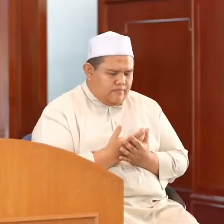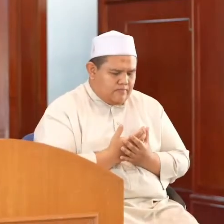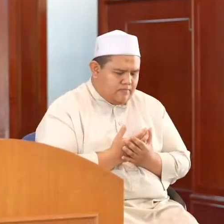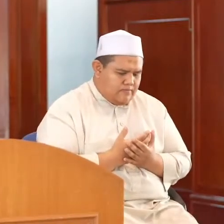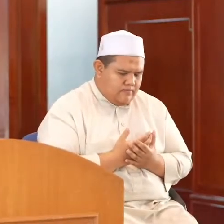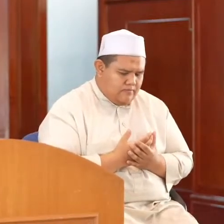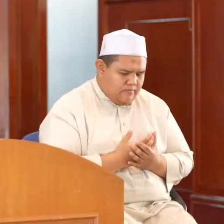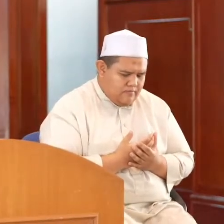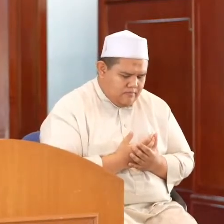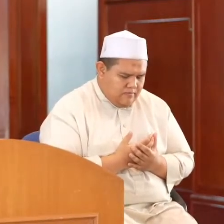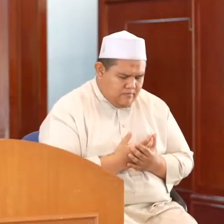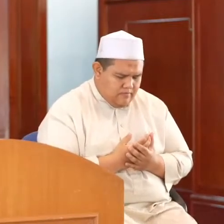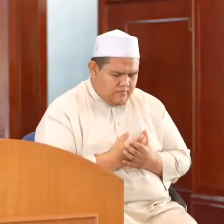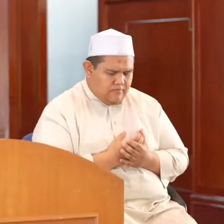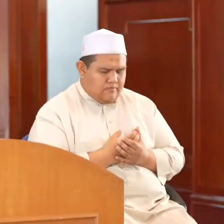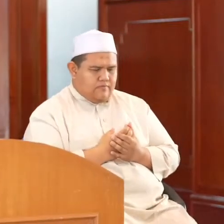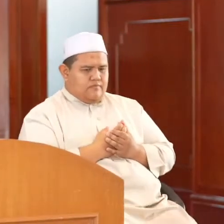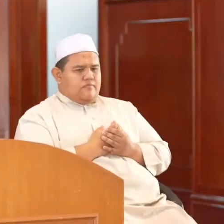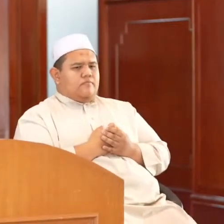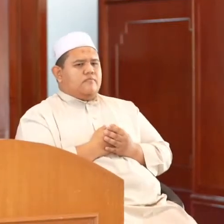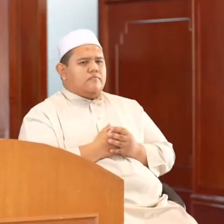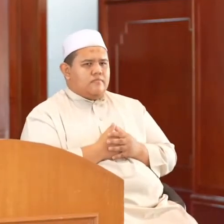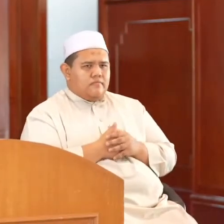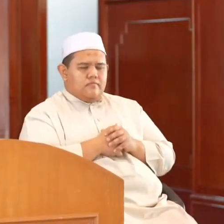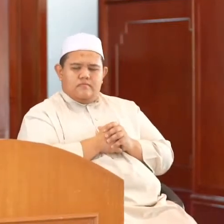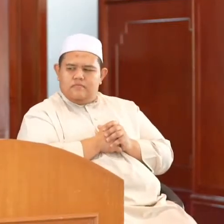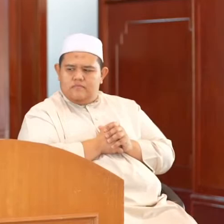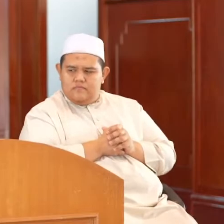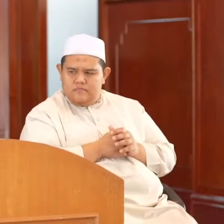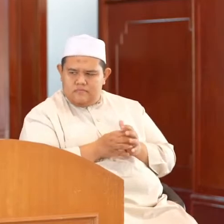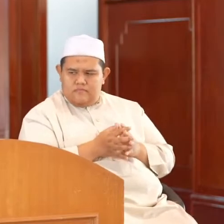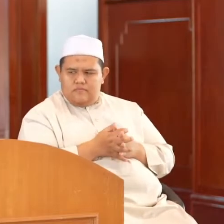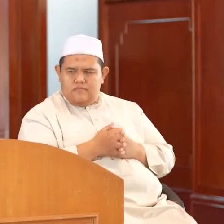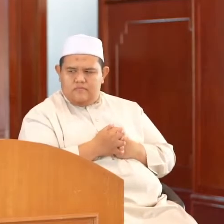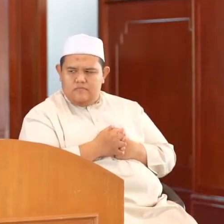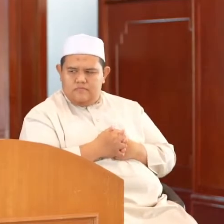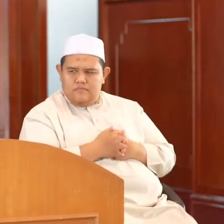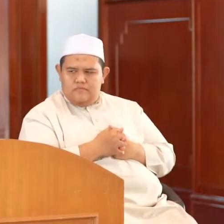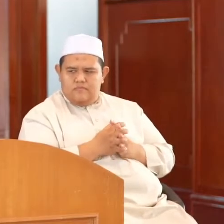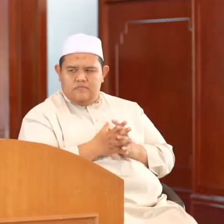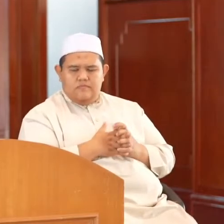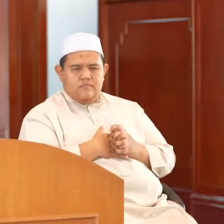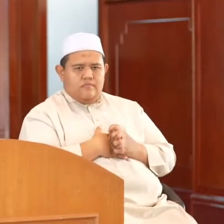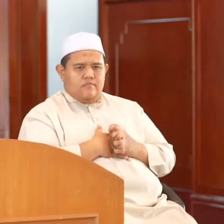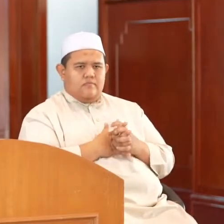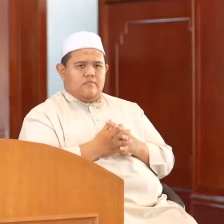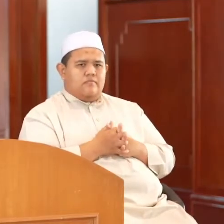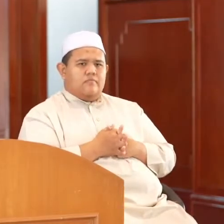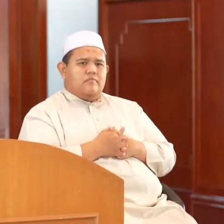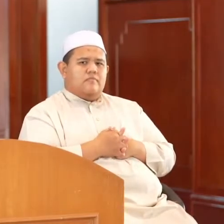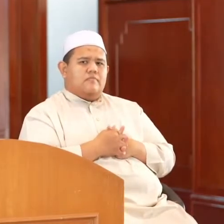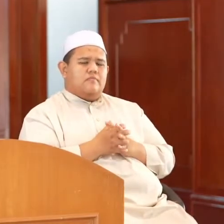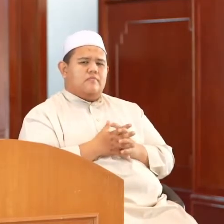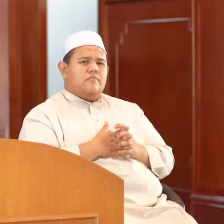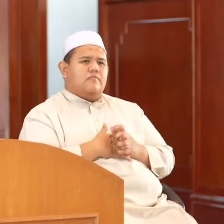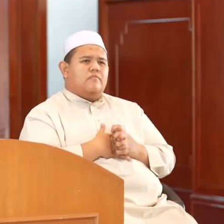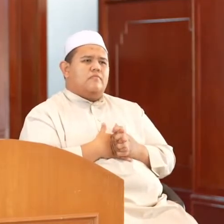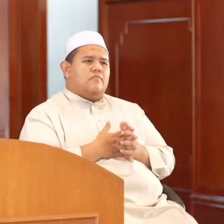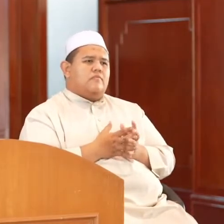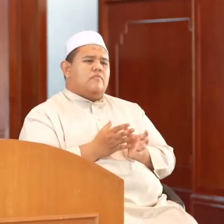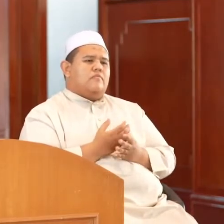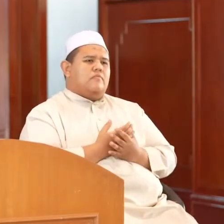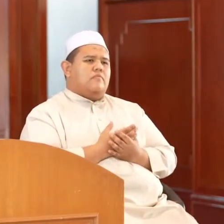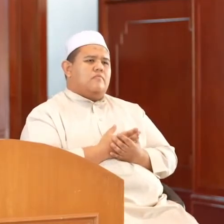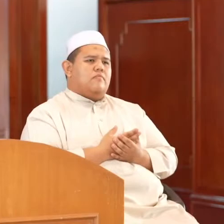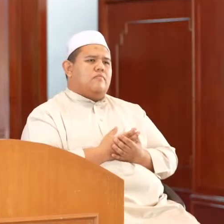Bismillahirrahmanirrahim. Alhamdulillahirabbil alamin wassalatu wassalamu ala asyrafil mursalin wa ala alihi washabbihi ajmain.